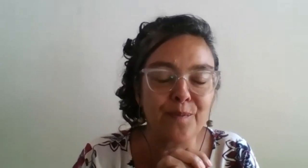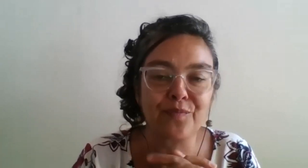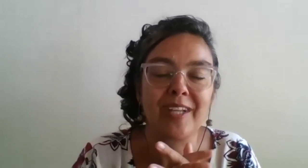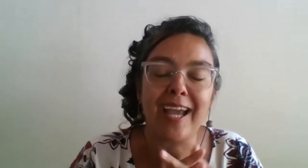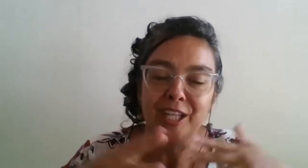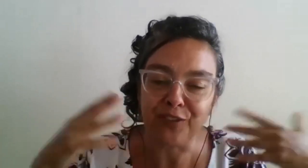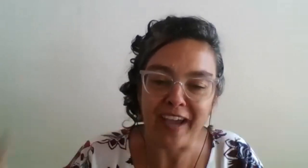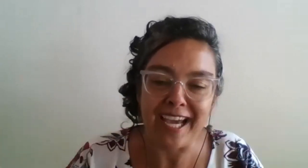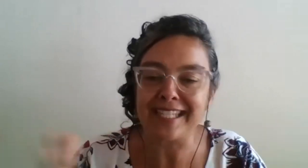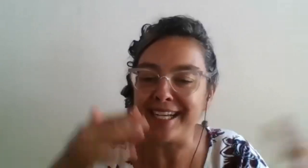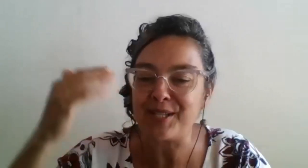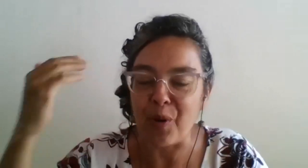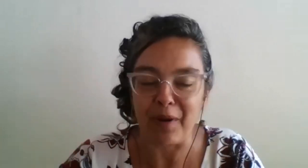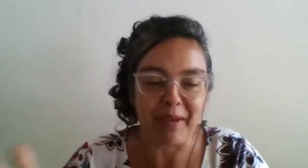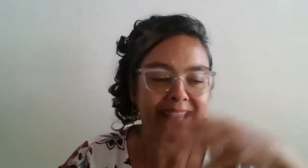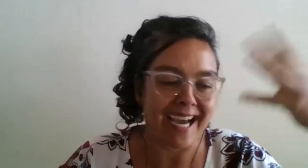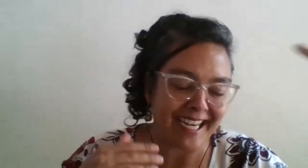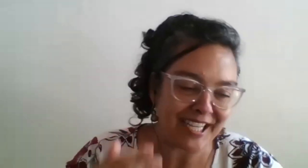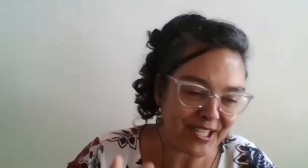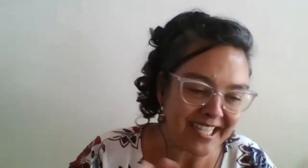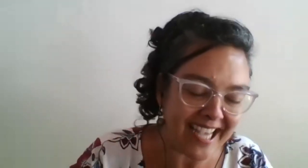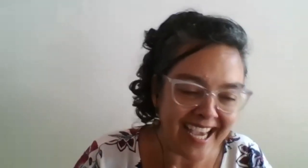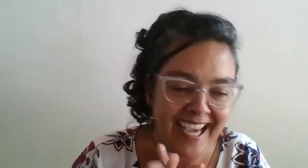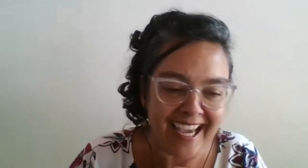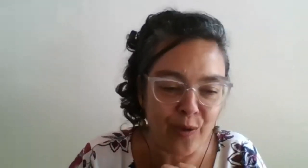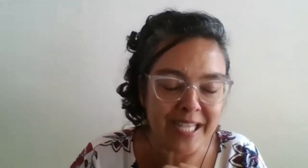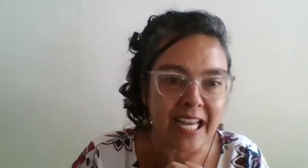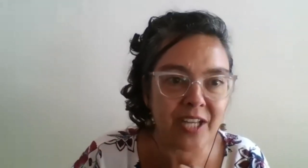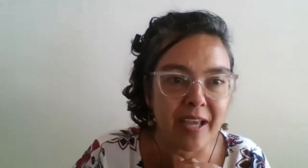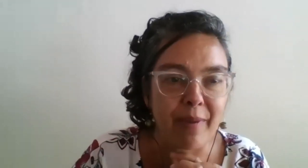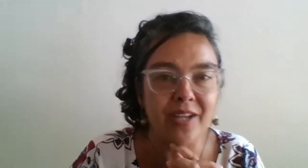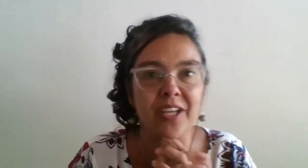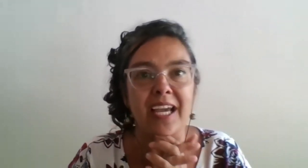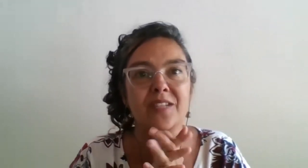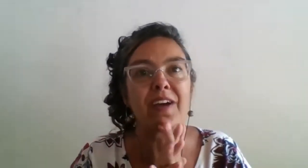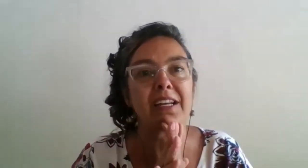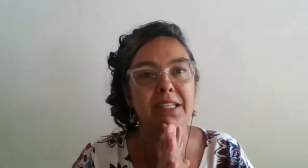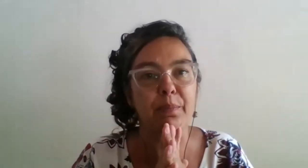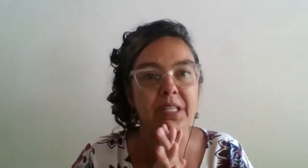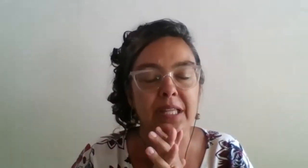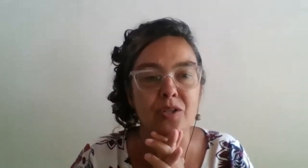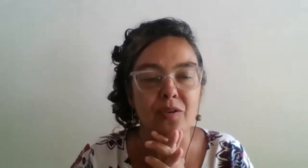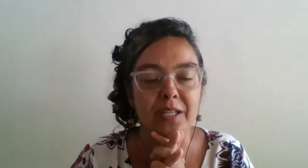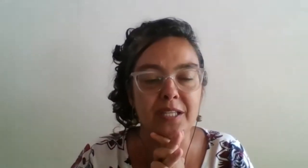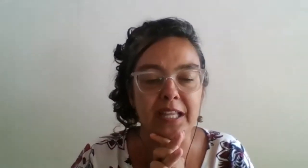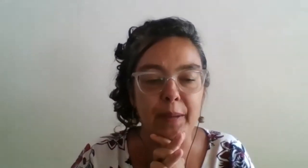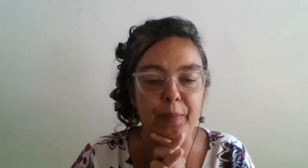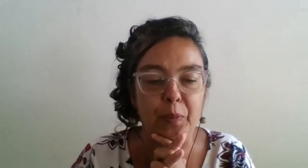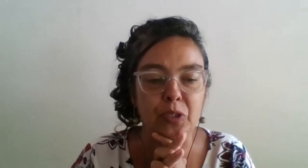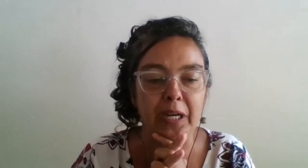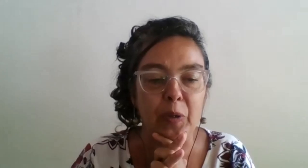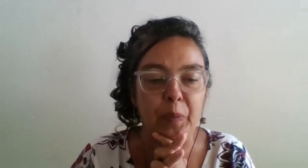tão diversas, complementares, o excelente debate que as falas e as apresentações,